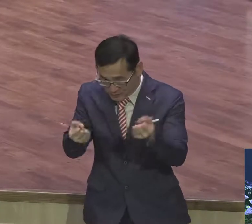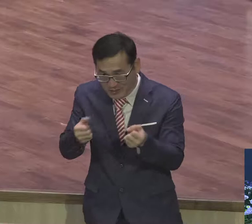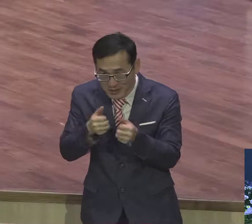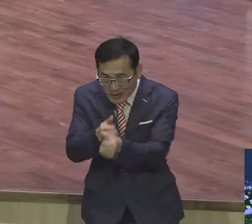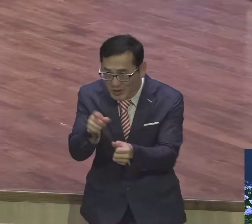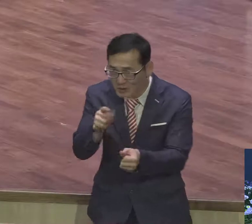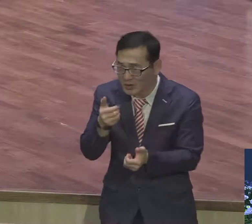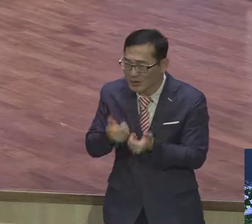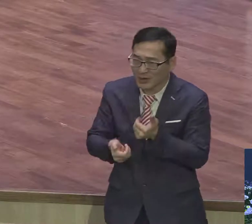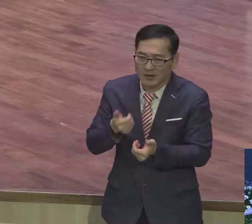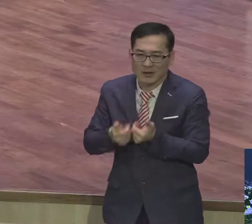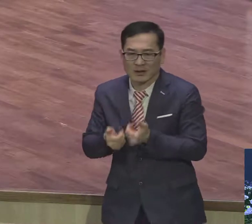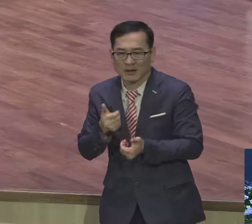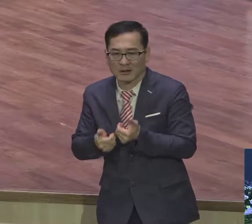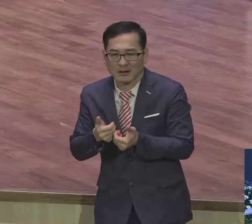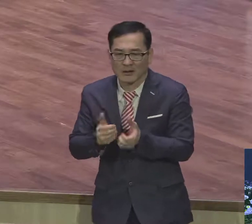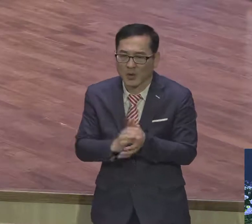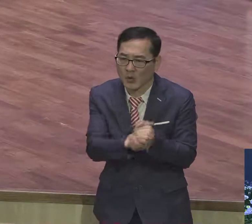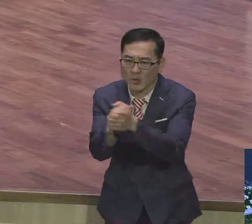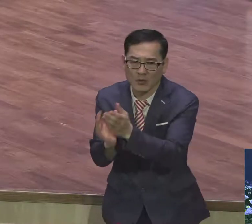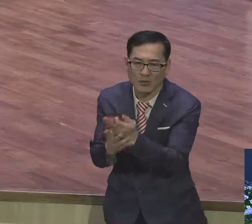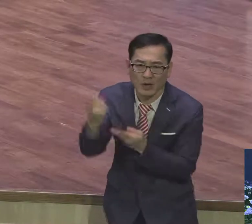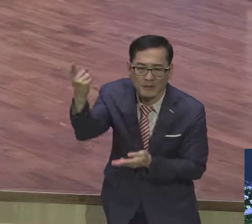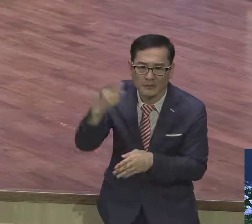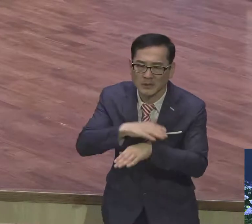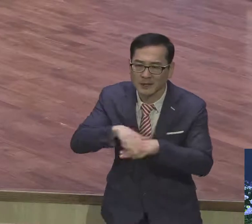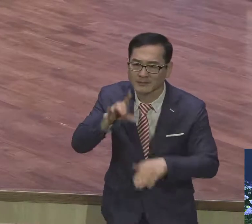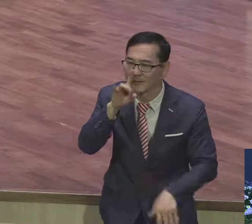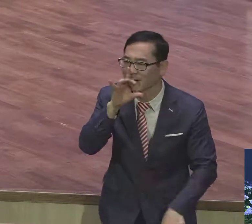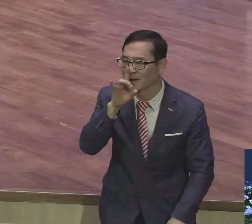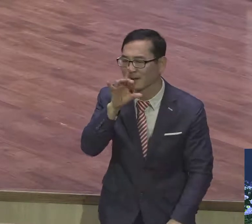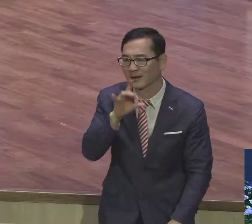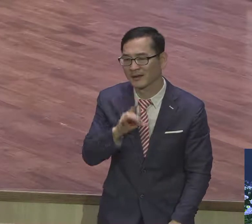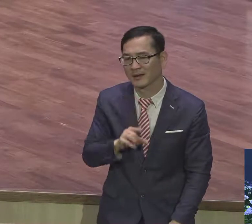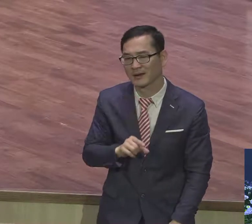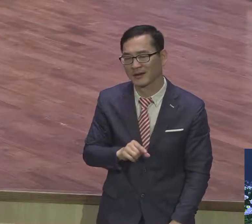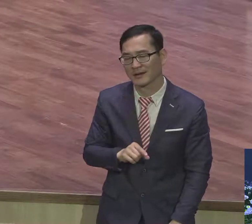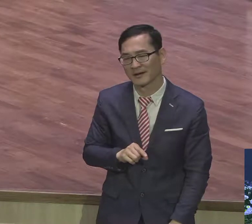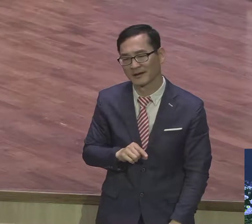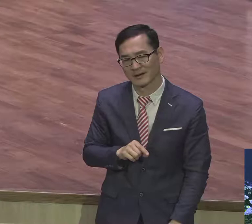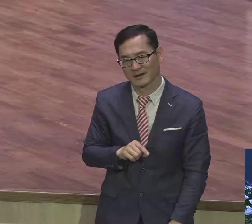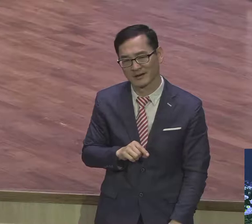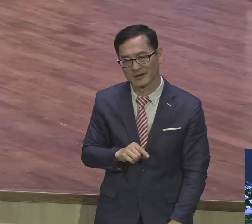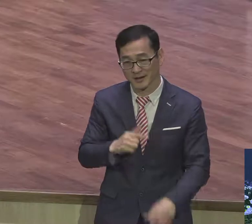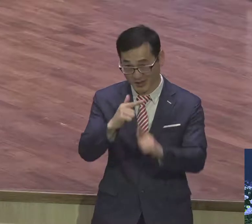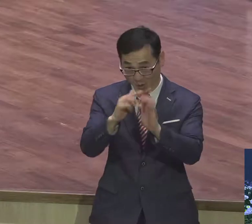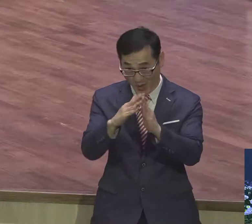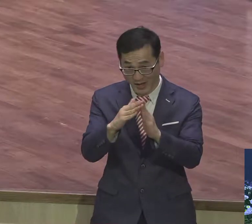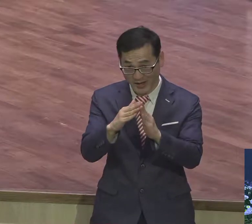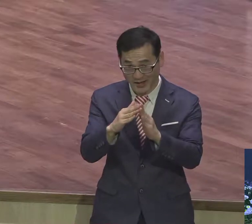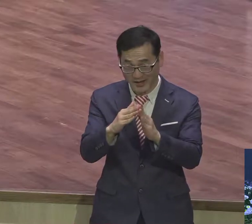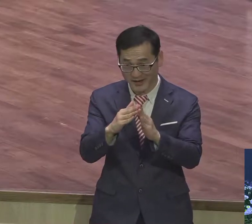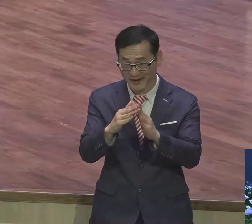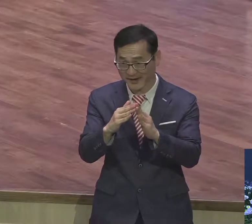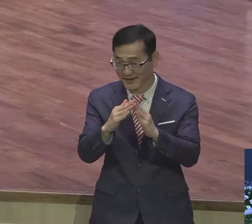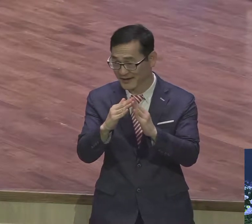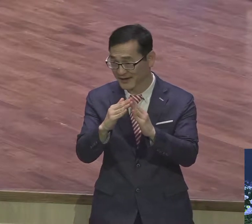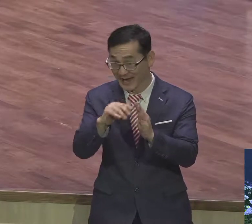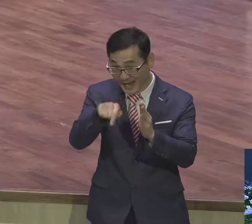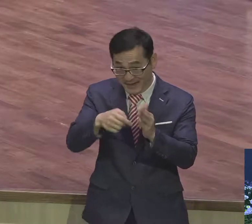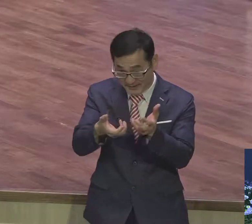신앙 색깔 서로 다른 교회 안에서 서로 다른